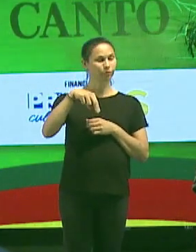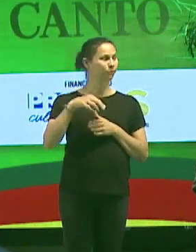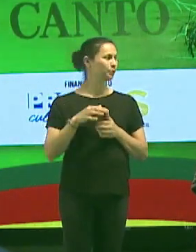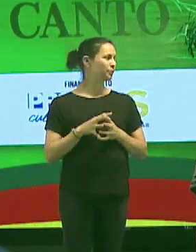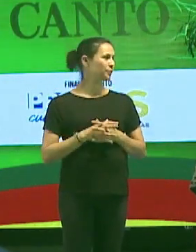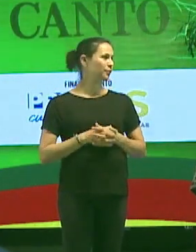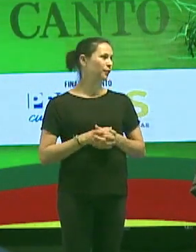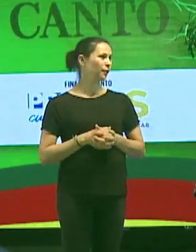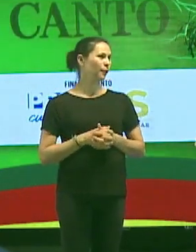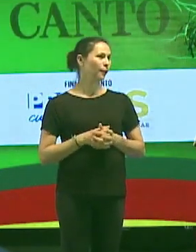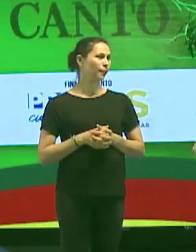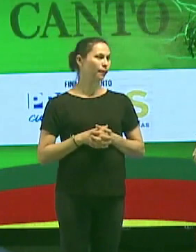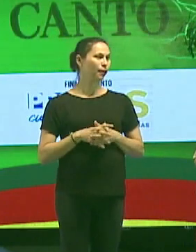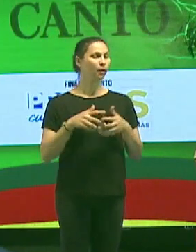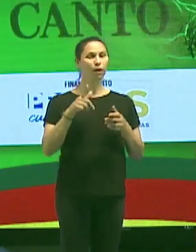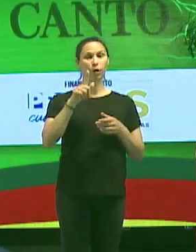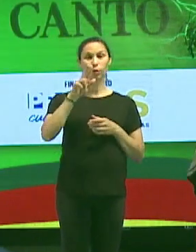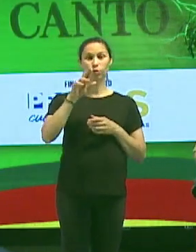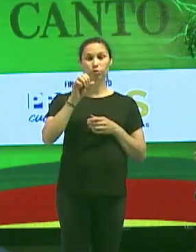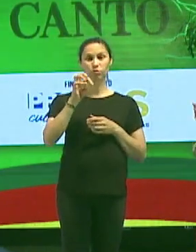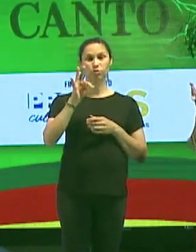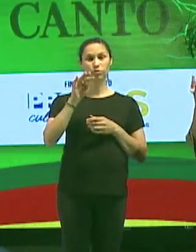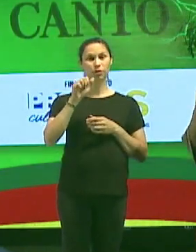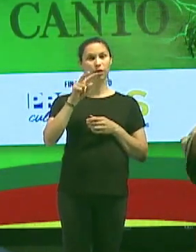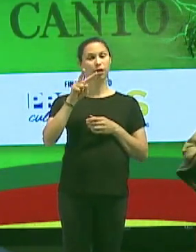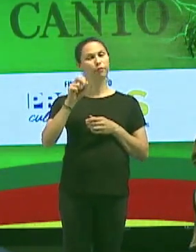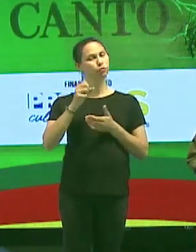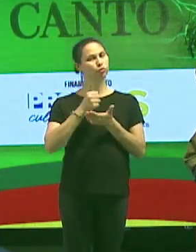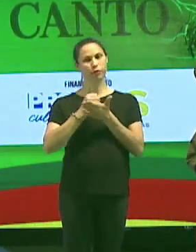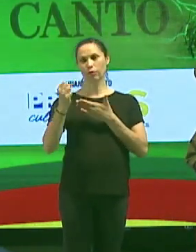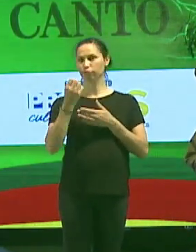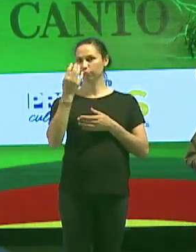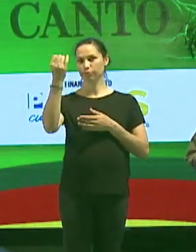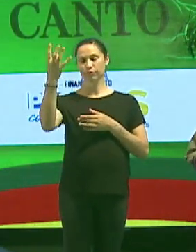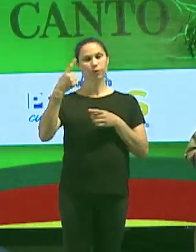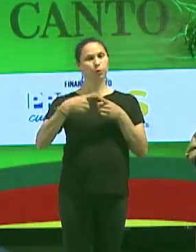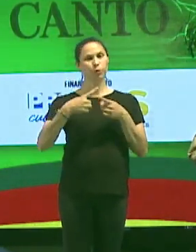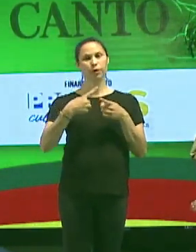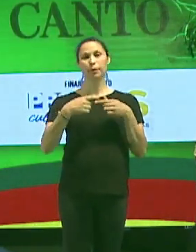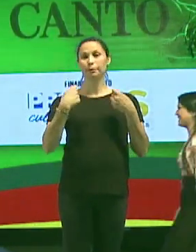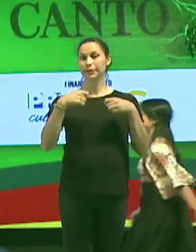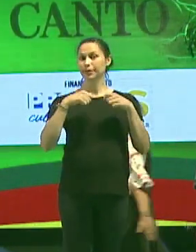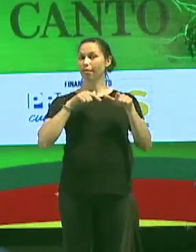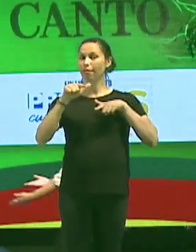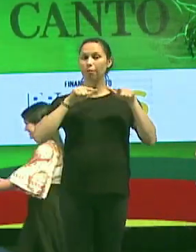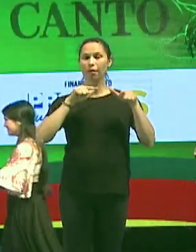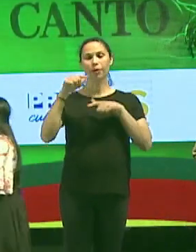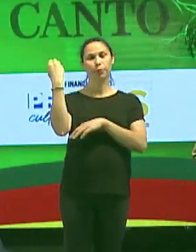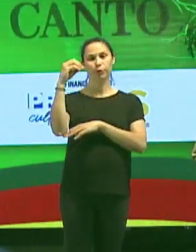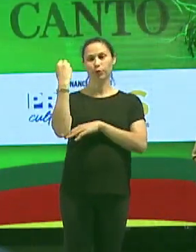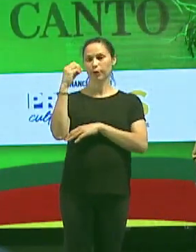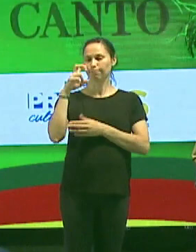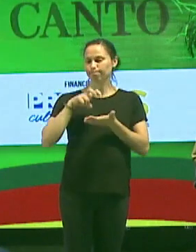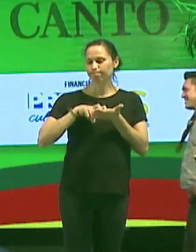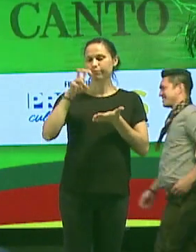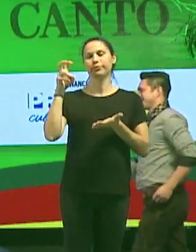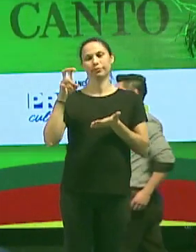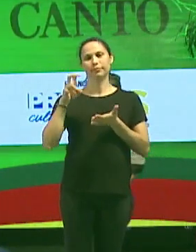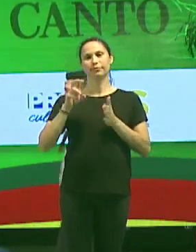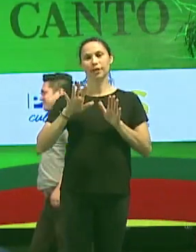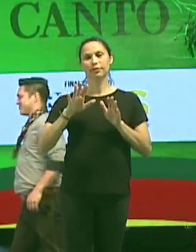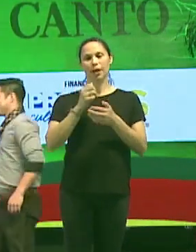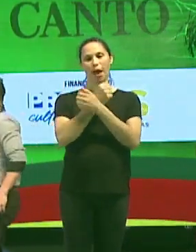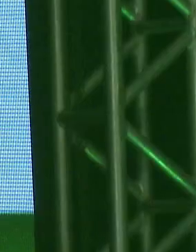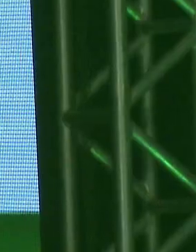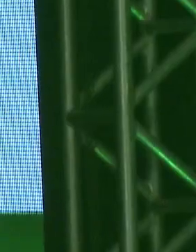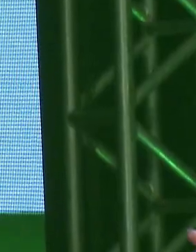Gustavo Brodinho, gente, já pegou a estrada. Amanhã, 6 horas da manhã, ele tem trabalho em Porto Alegre. Mas ele deixou um abraço para